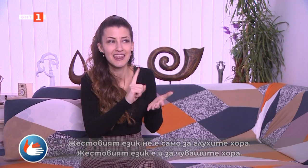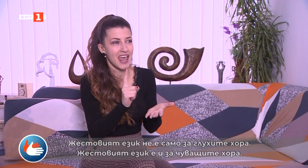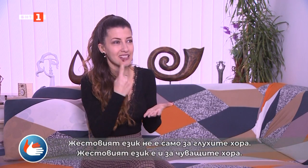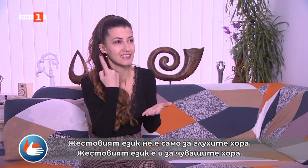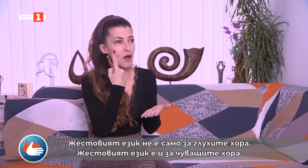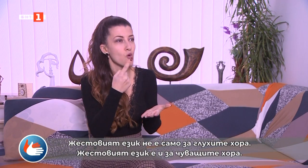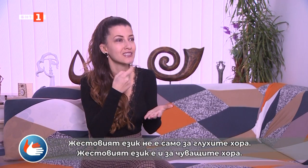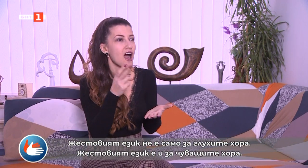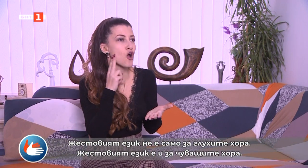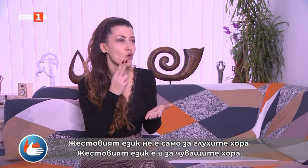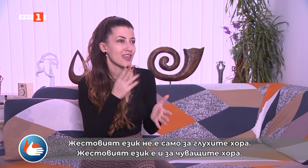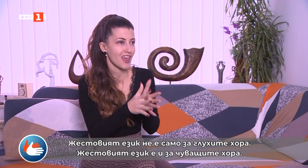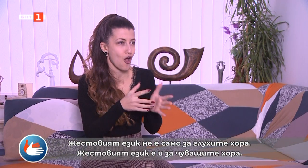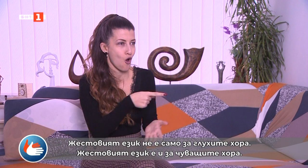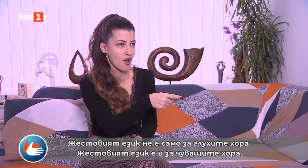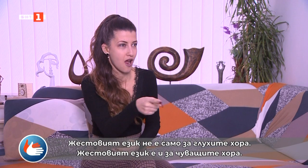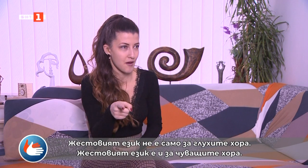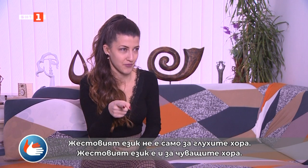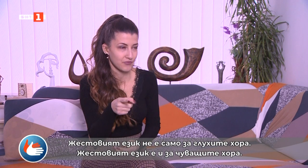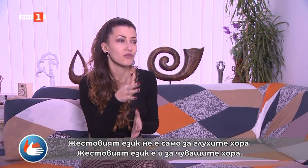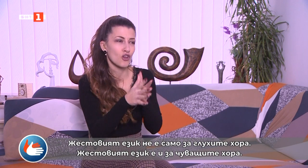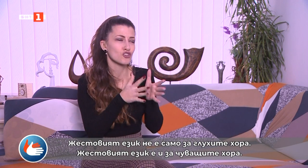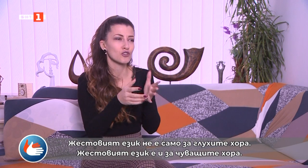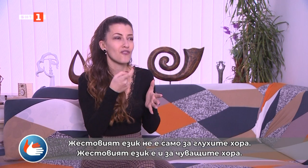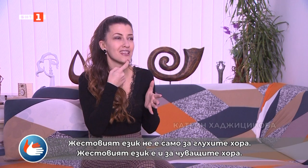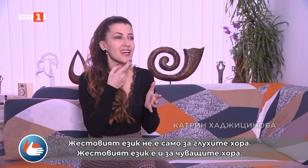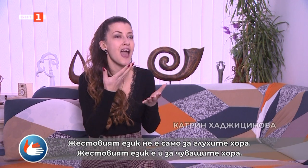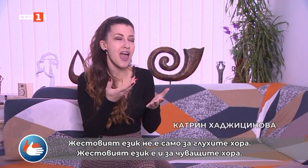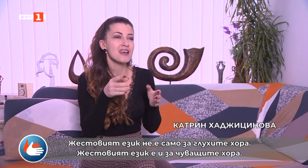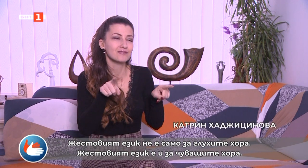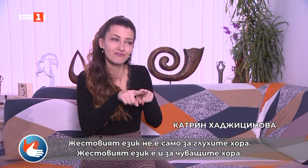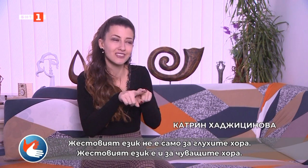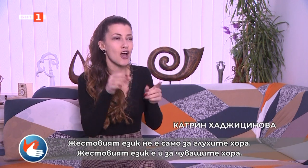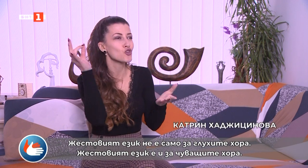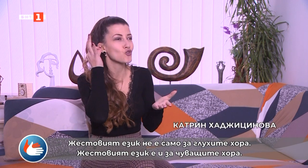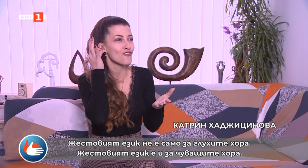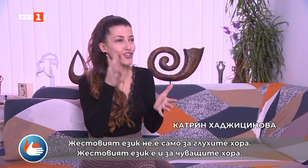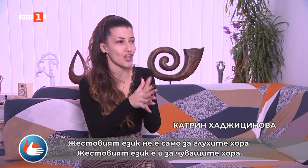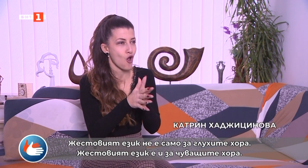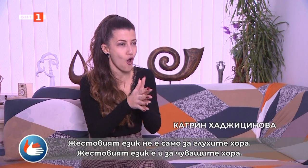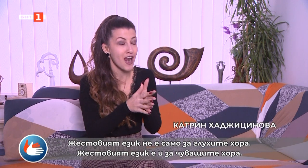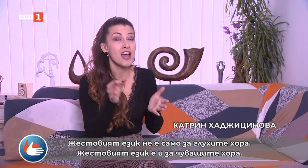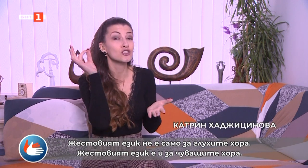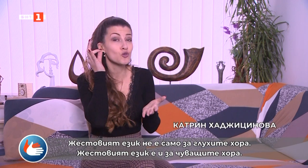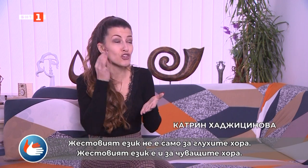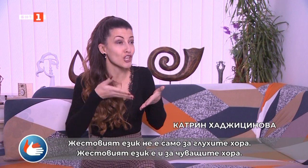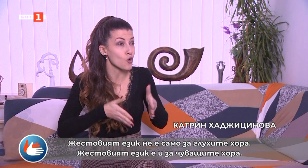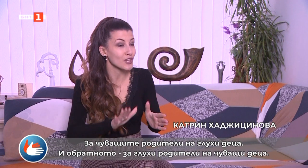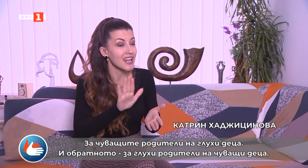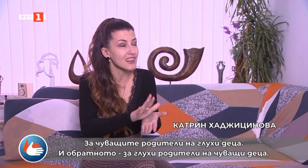Жестовият език не е само за глухите хора. Жестовият език е и за чуващите хора. За